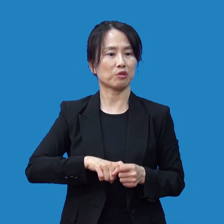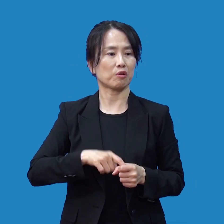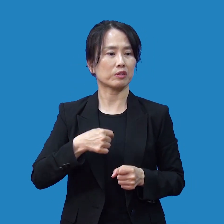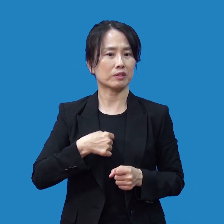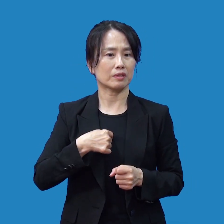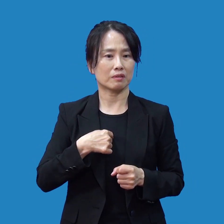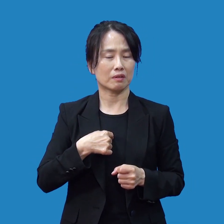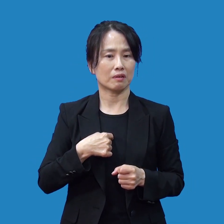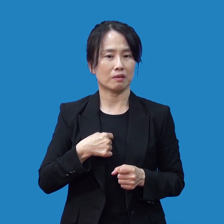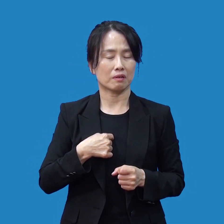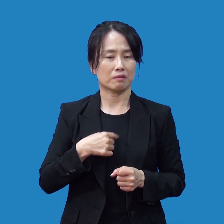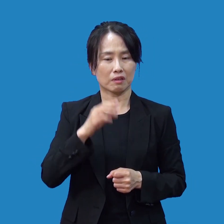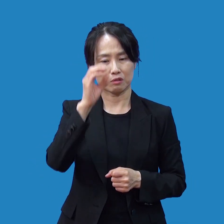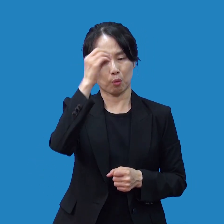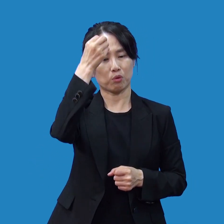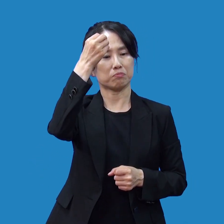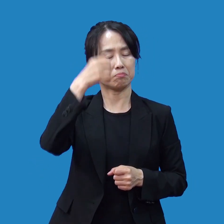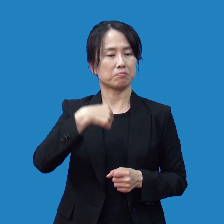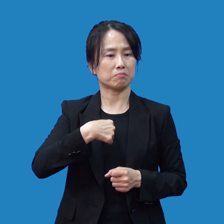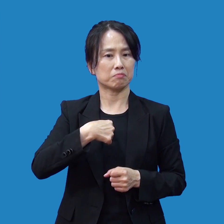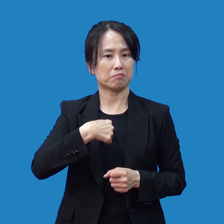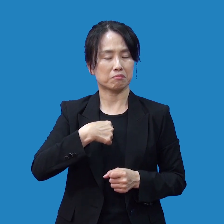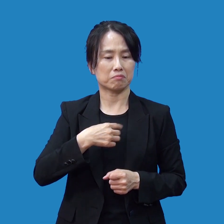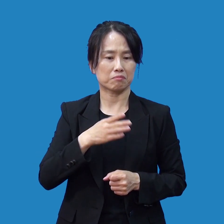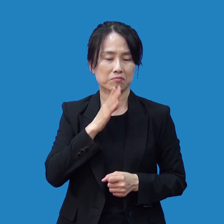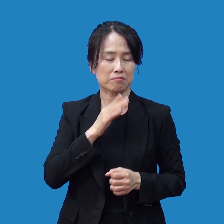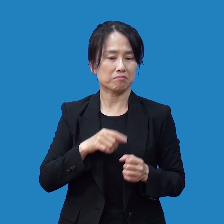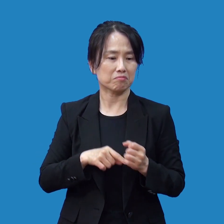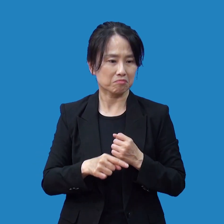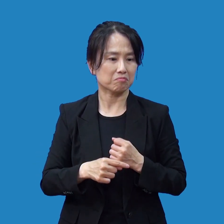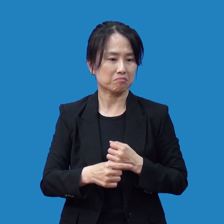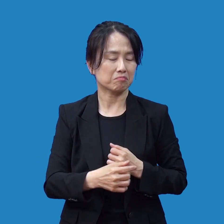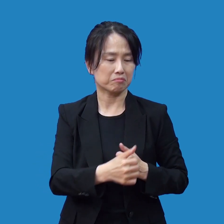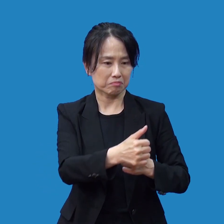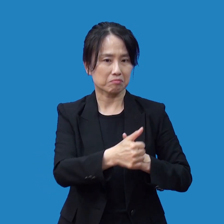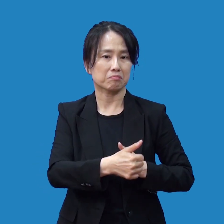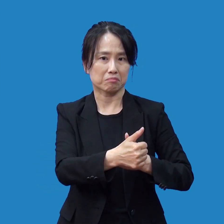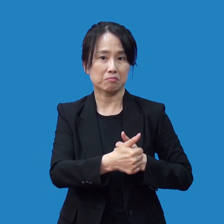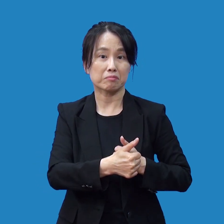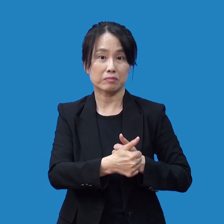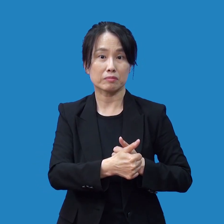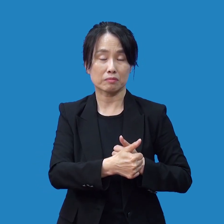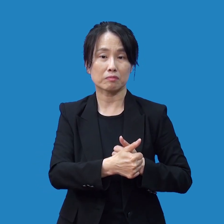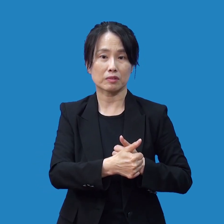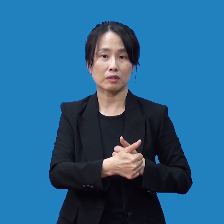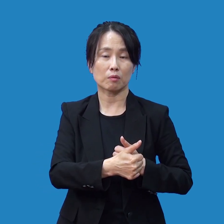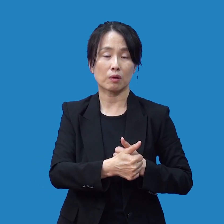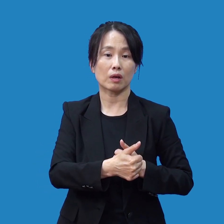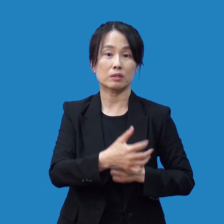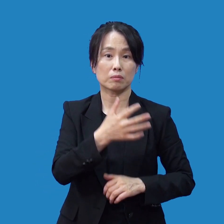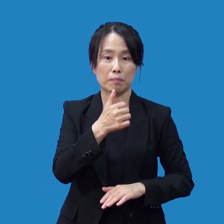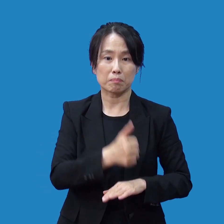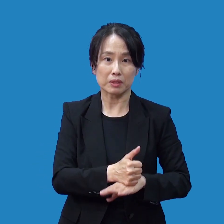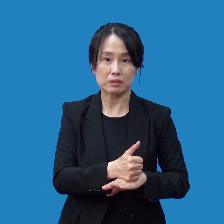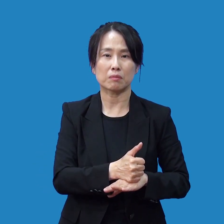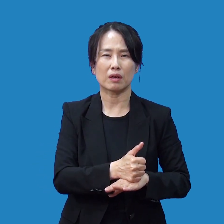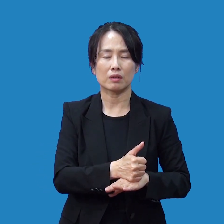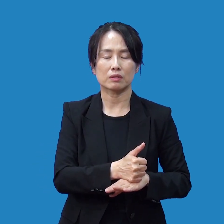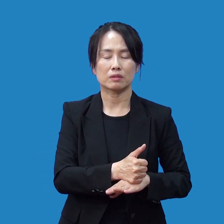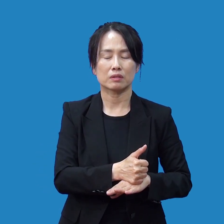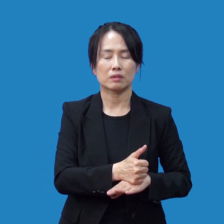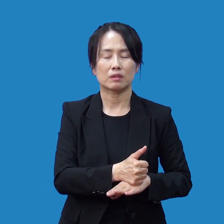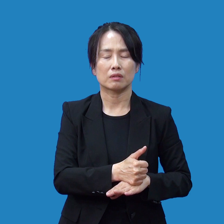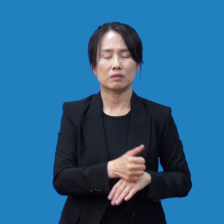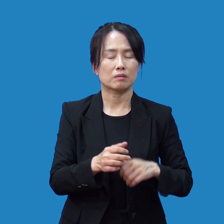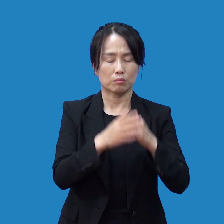참 마치 뭔가 자신이 진리로 인도하는 듯 포장하고, 그러나 결국은 사람들을 지옥으로 이끄는